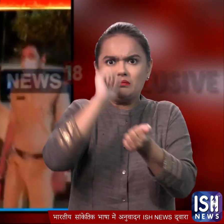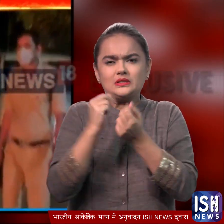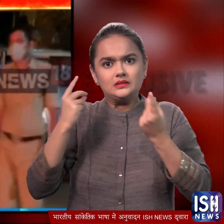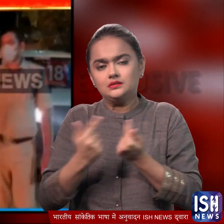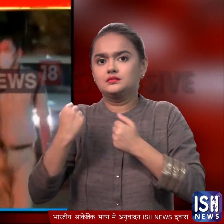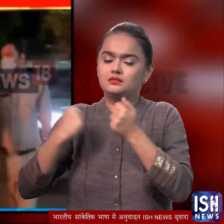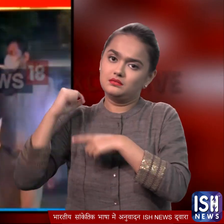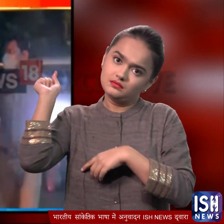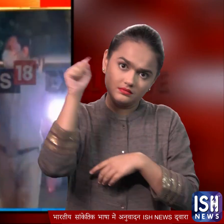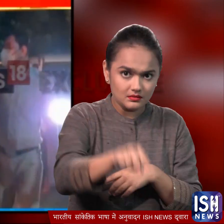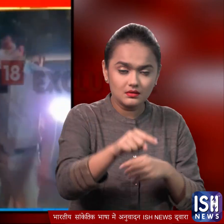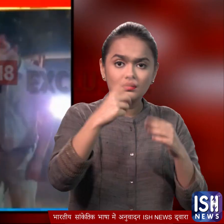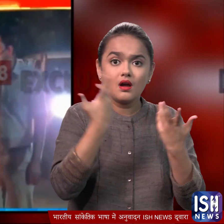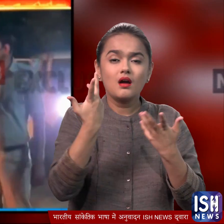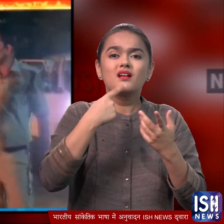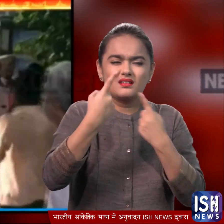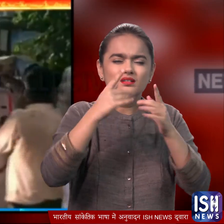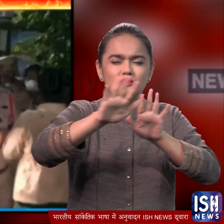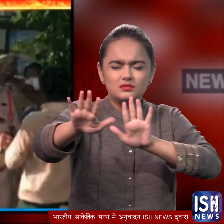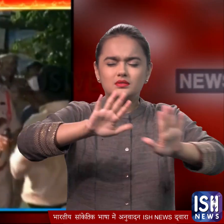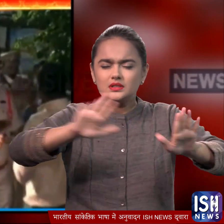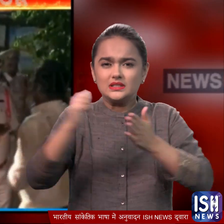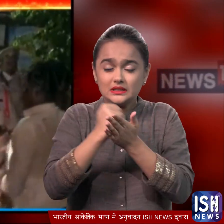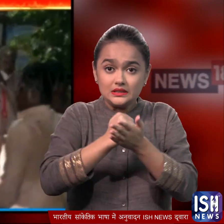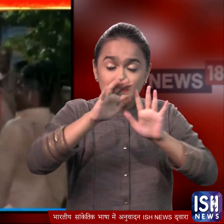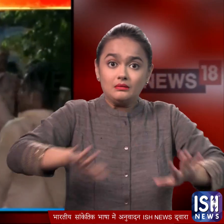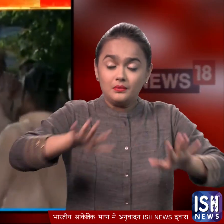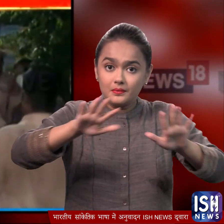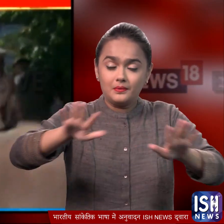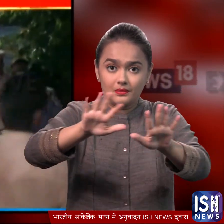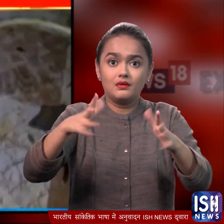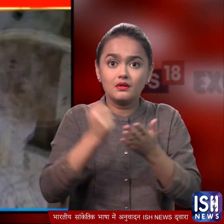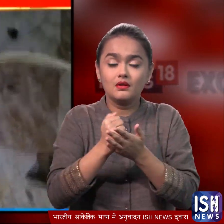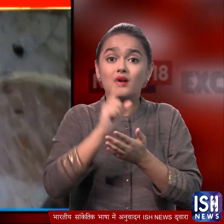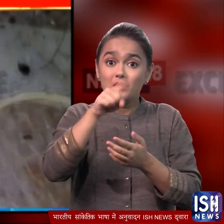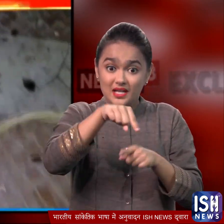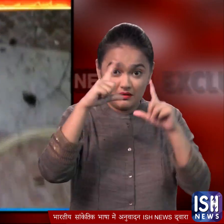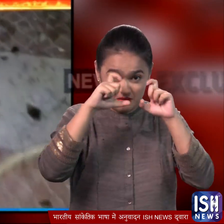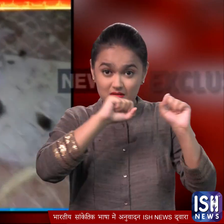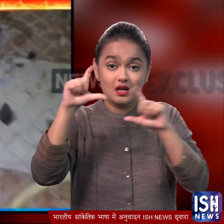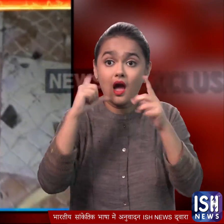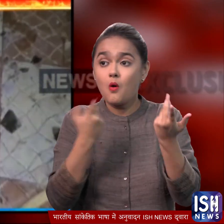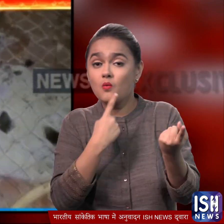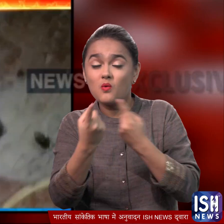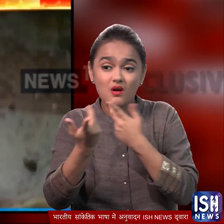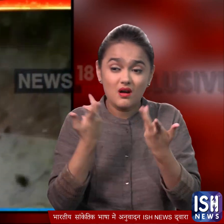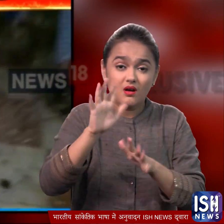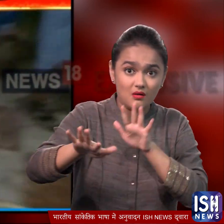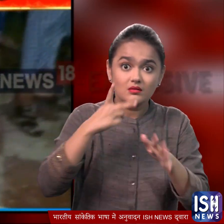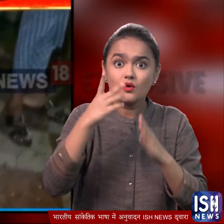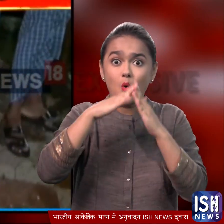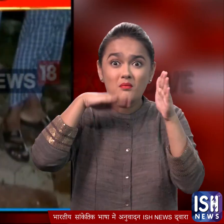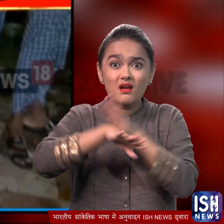जानकारी मिलते ही कुछ पुलिस वाले भी घटना वाली जगह पहुंचे और मामले को शांत करने की कोशिश में जुट गए। इस वारदात के बाद की भी कुछ तस्वीरें सामने